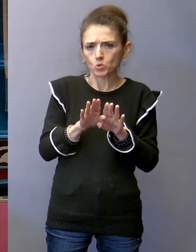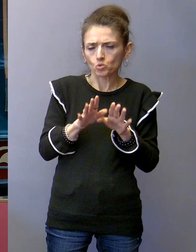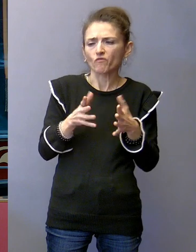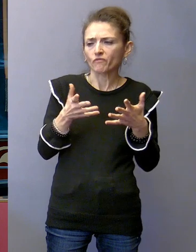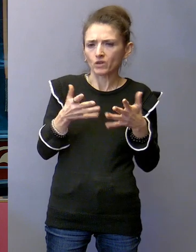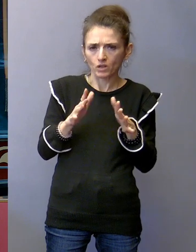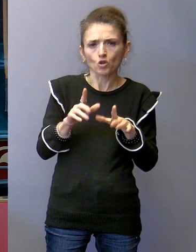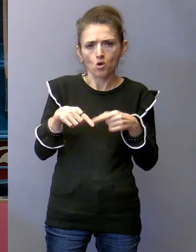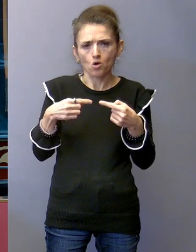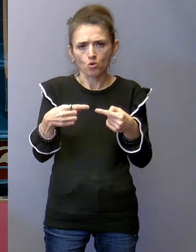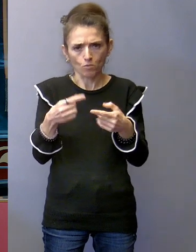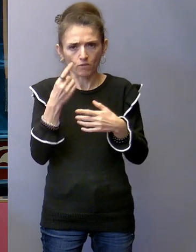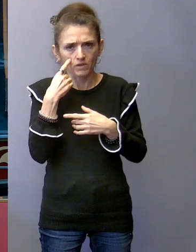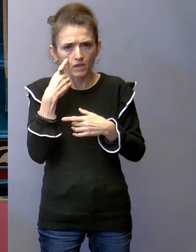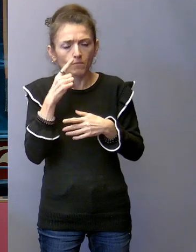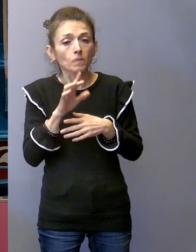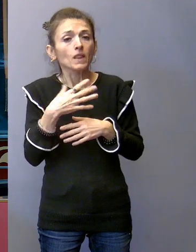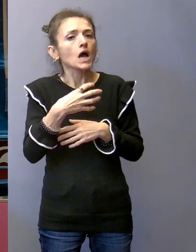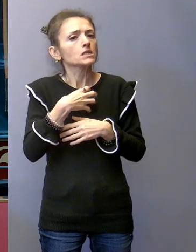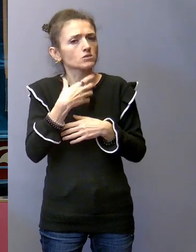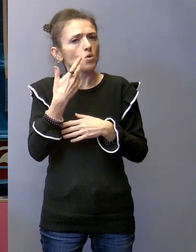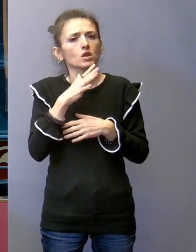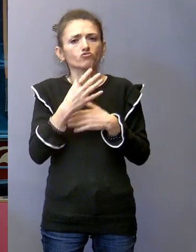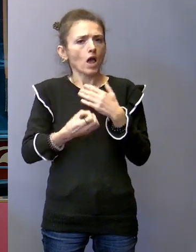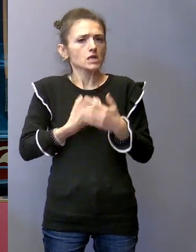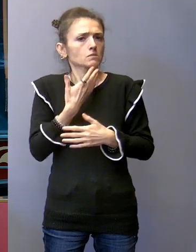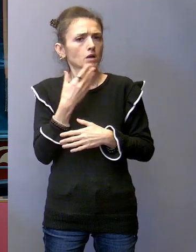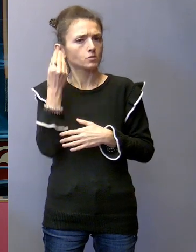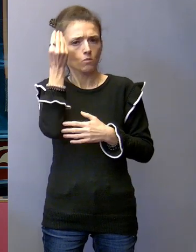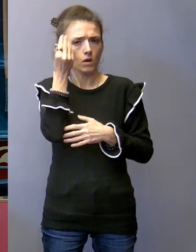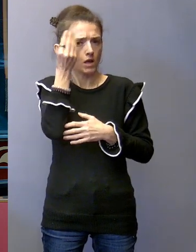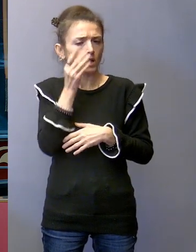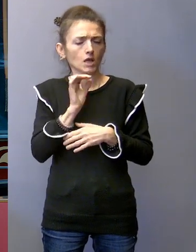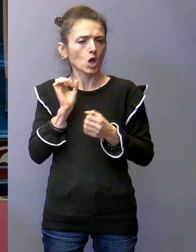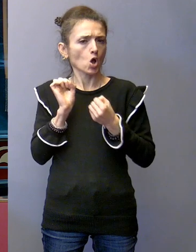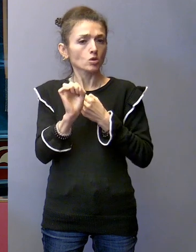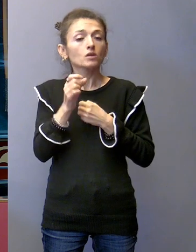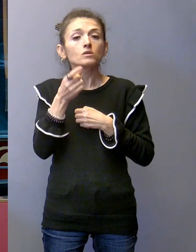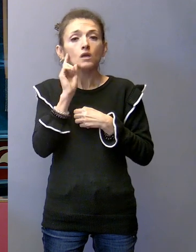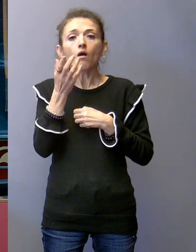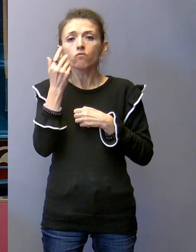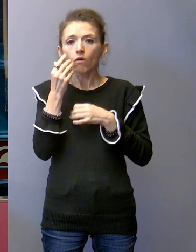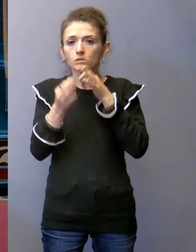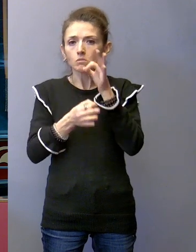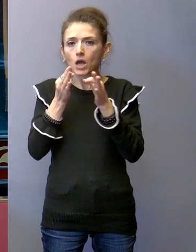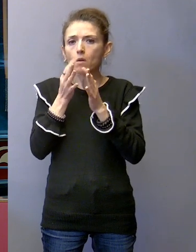ha già espresso un parere contrario Poi però se vuole un approfondimento Eventualmente glielo